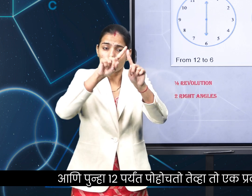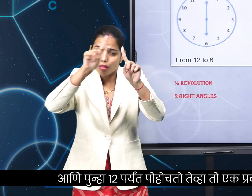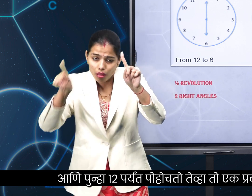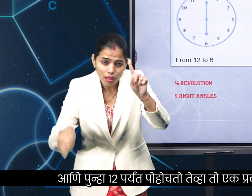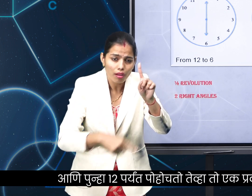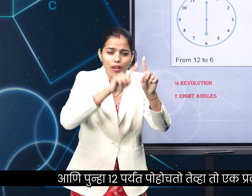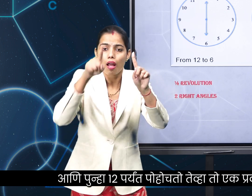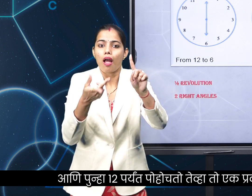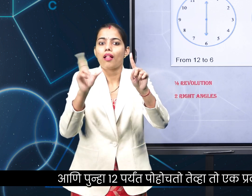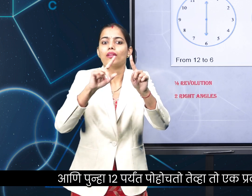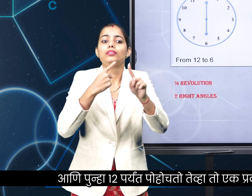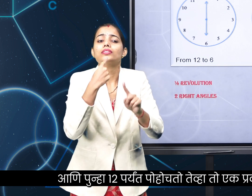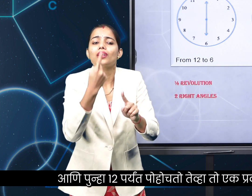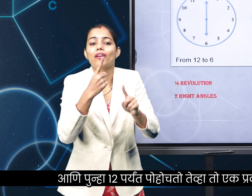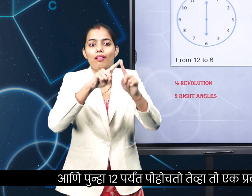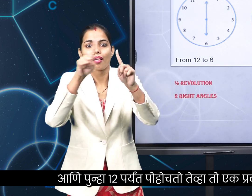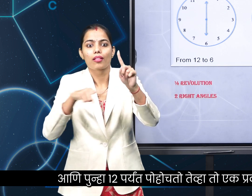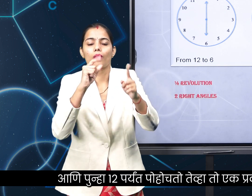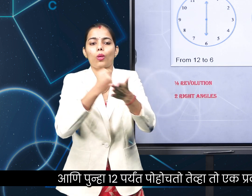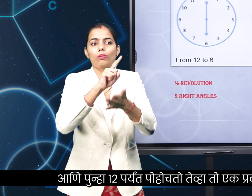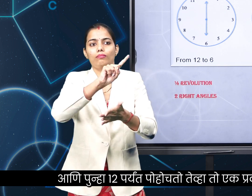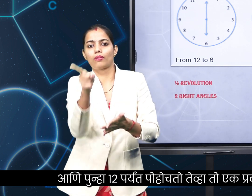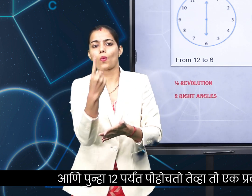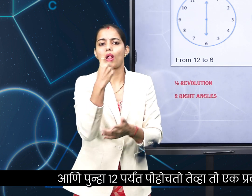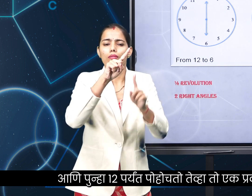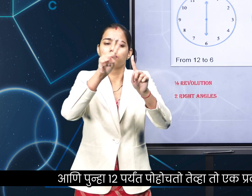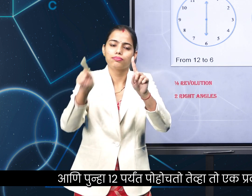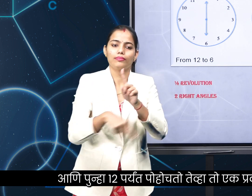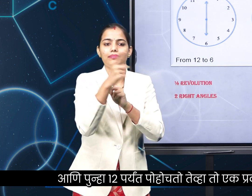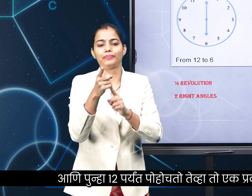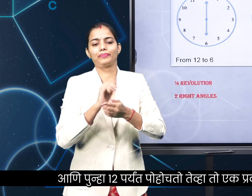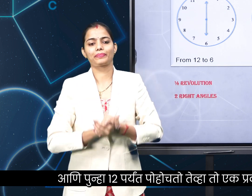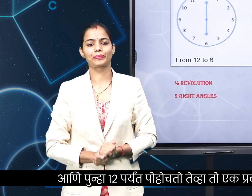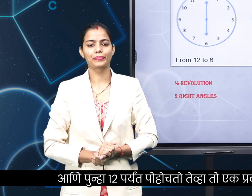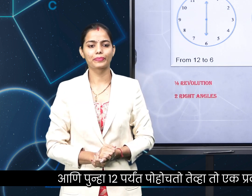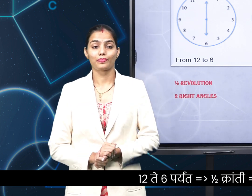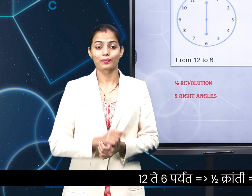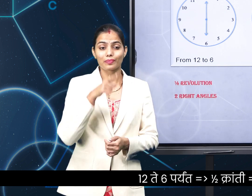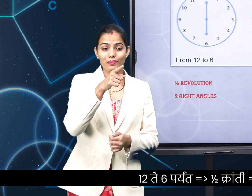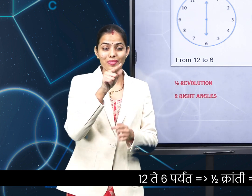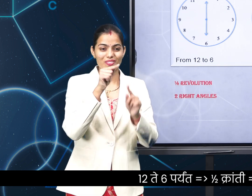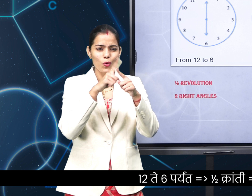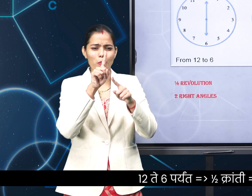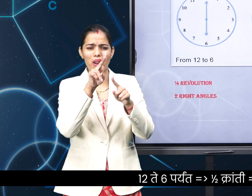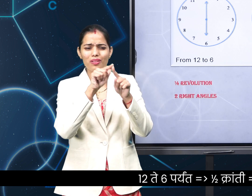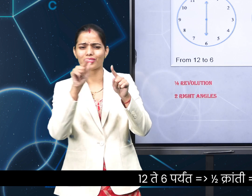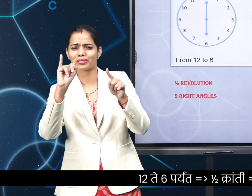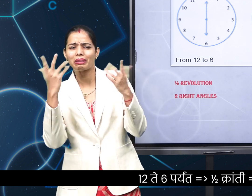आणि पुन्हा 12 पर्यंत पोहोचतो तेव्हा तो एक प्रदक्षिणा पूर्ण करतो असे म्हणतात. 12 ते 6 पर्यंत